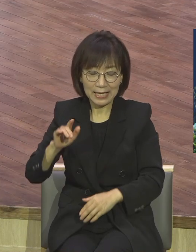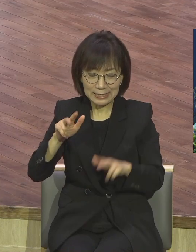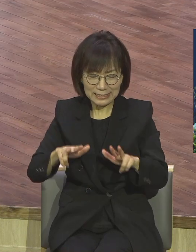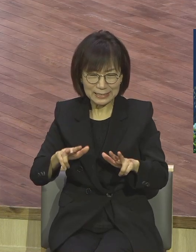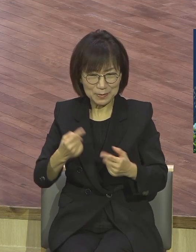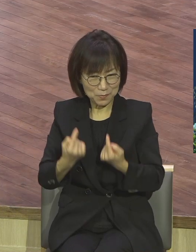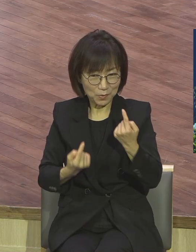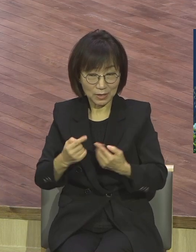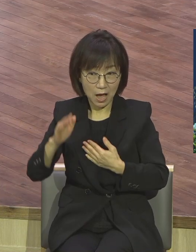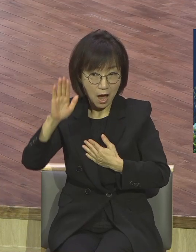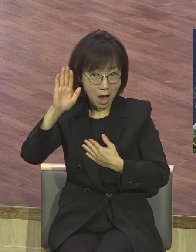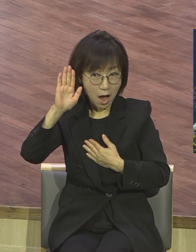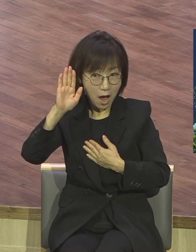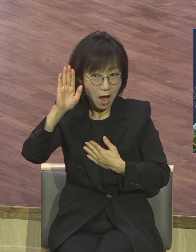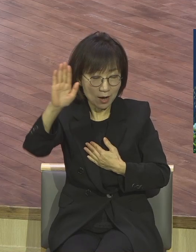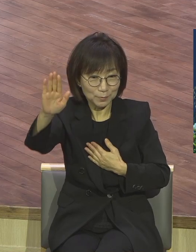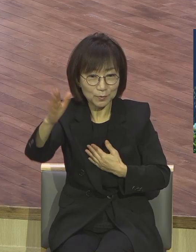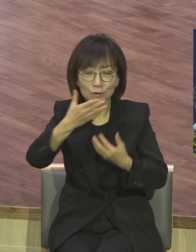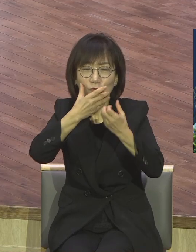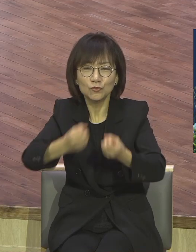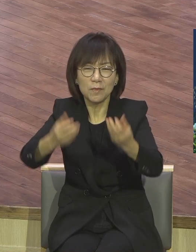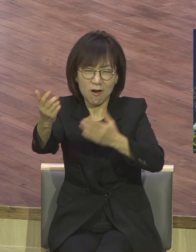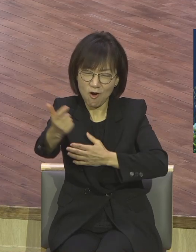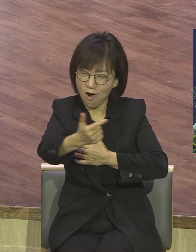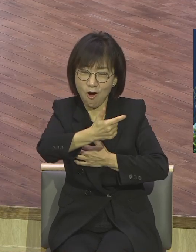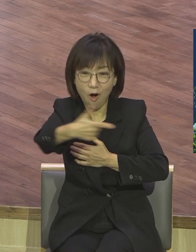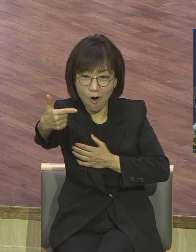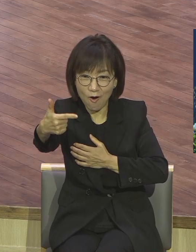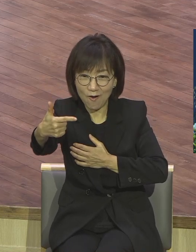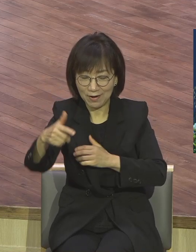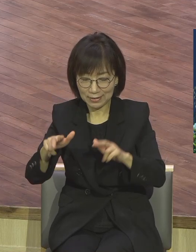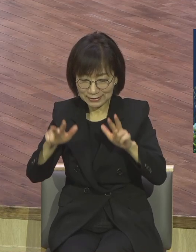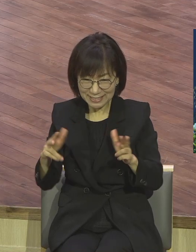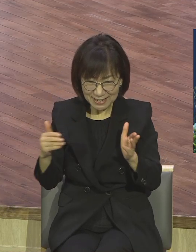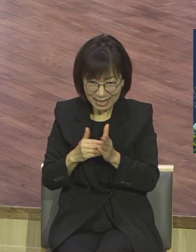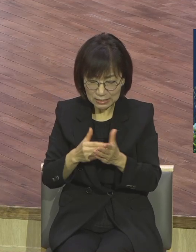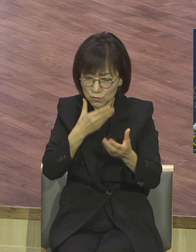축복이 지금까지 받은 응답보다 더 크리라.